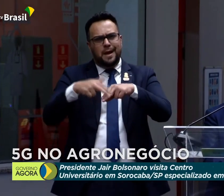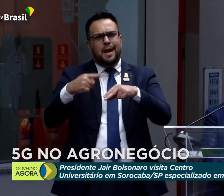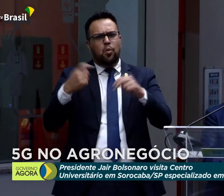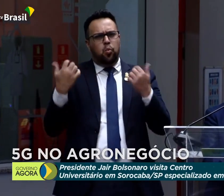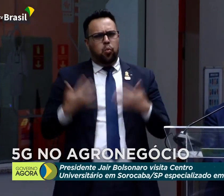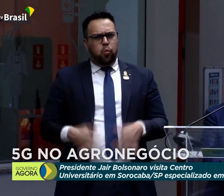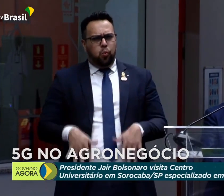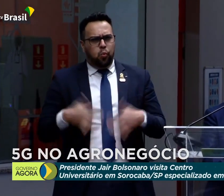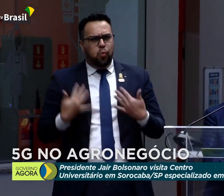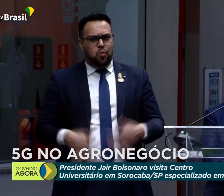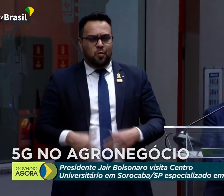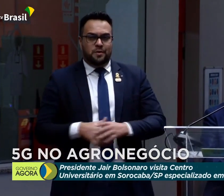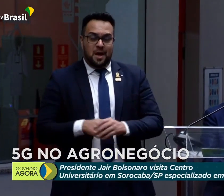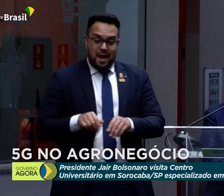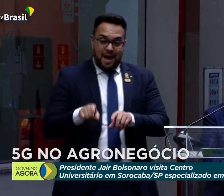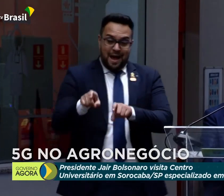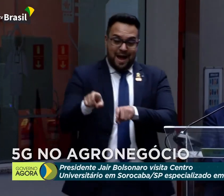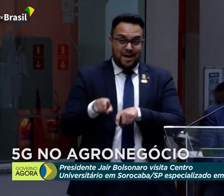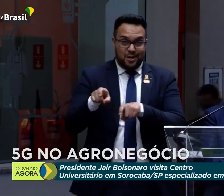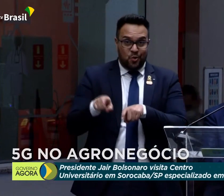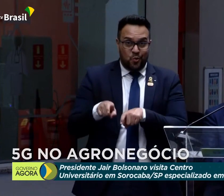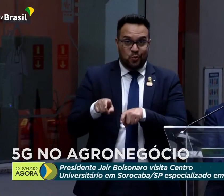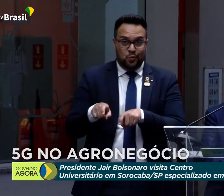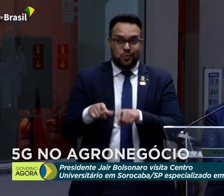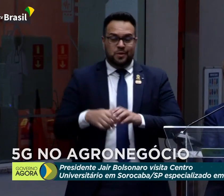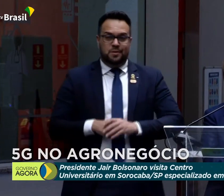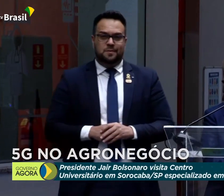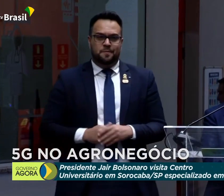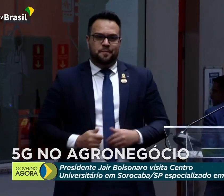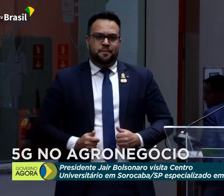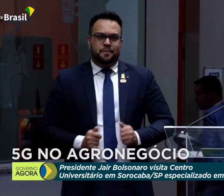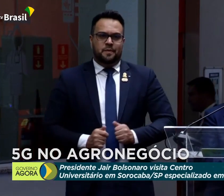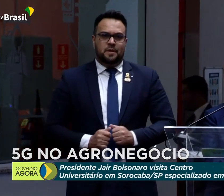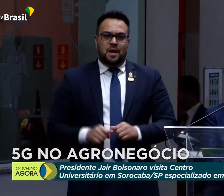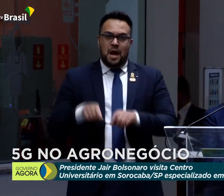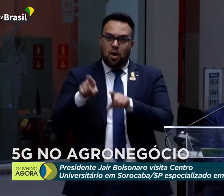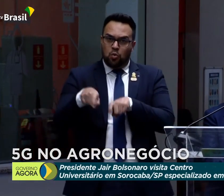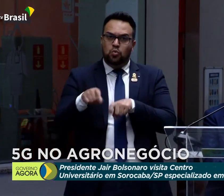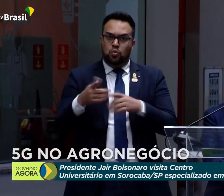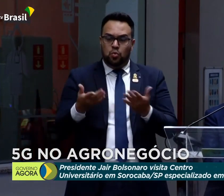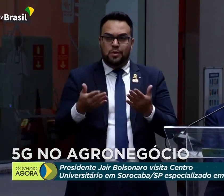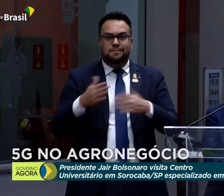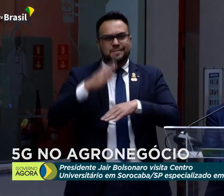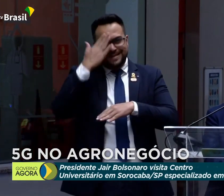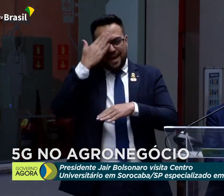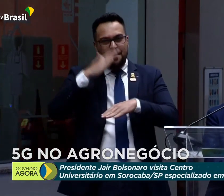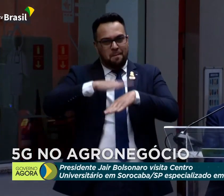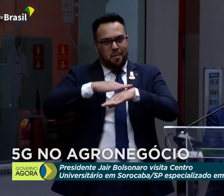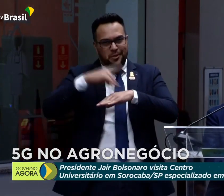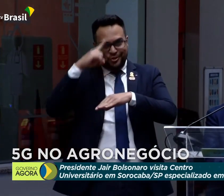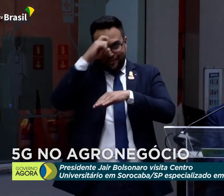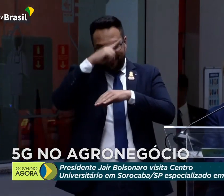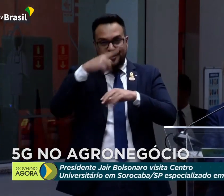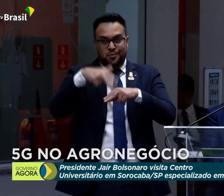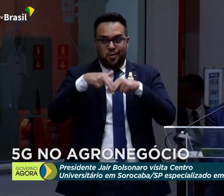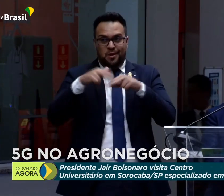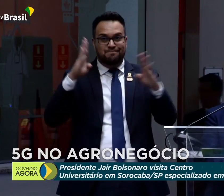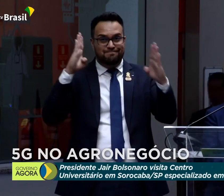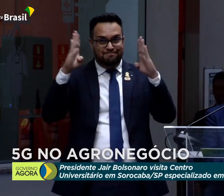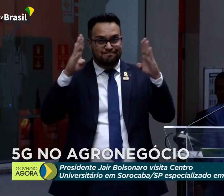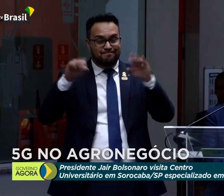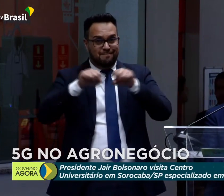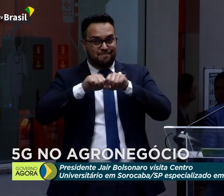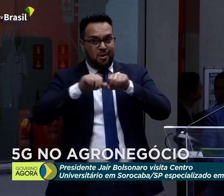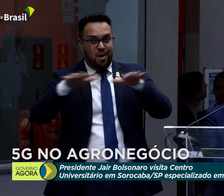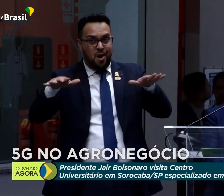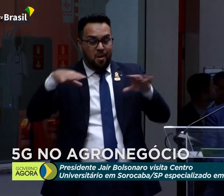coisa. A agricultura que vem carregando a economia neste momento difícil que passa todo o mundo